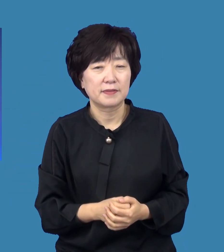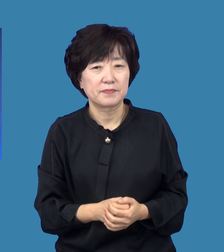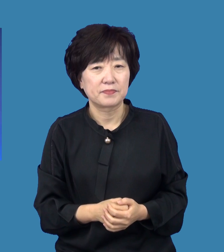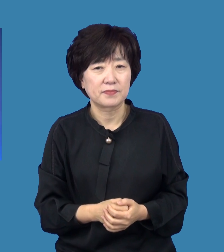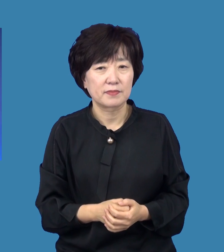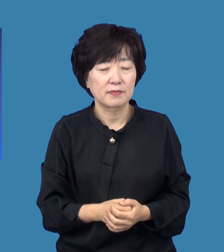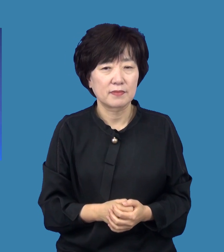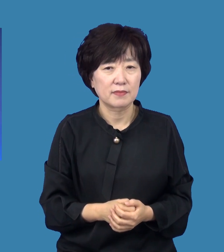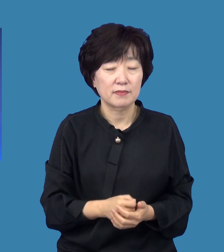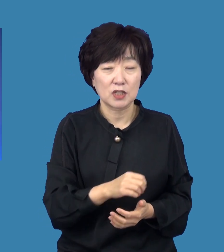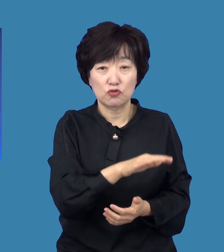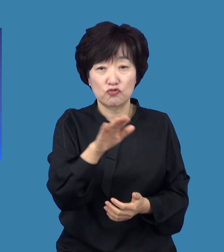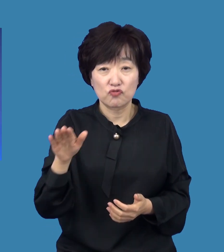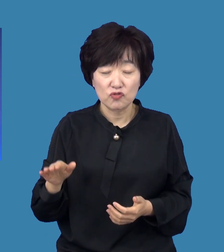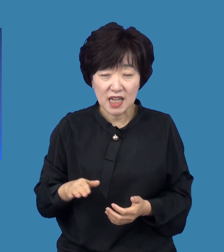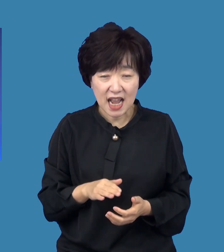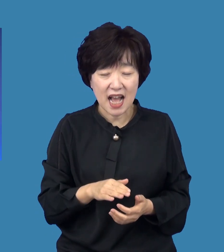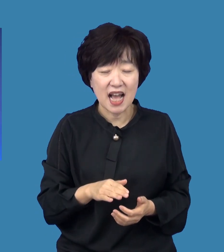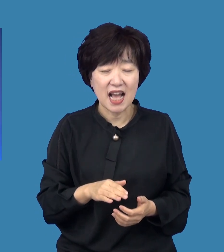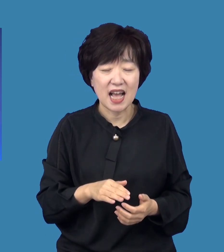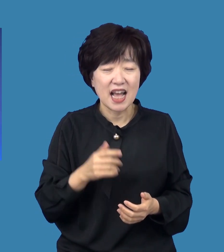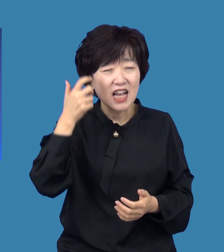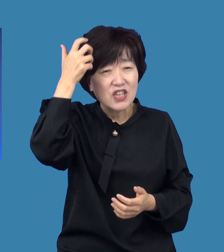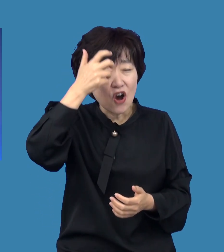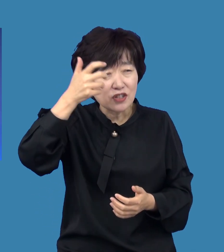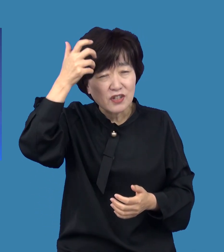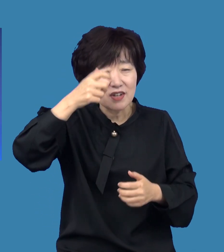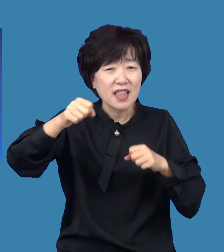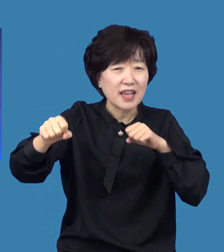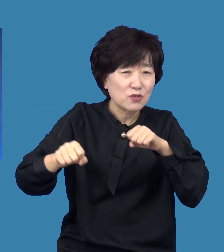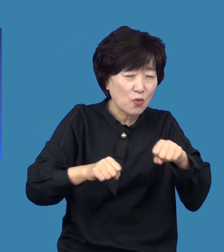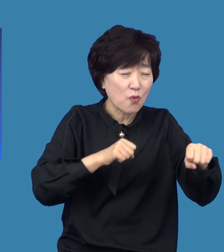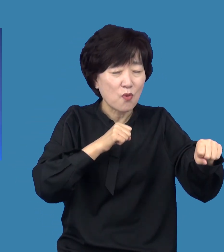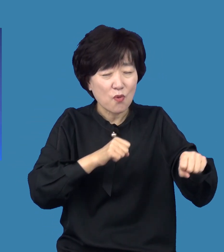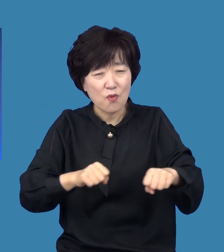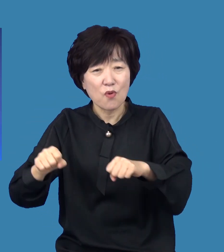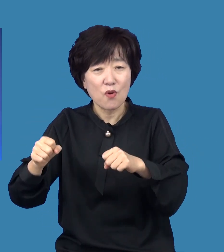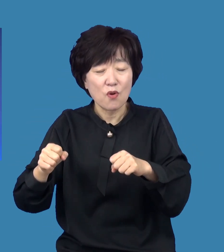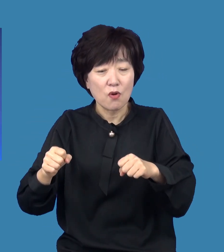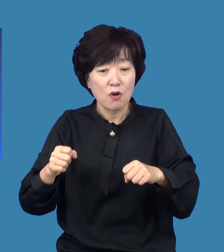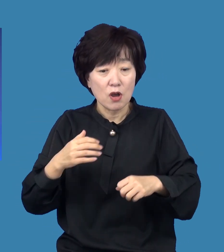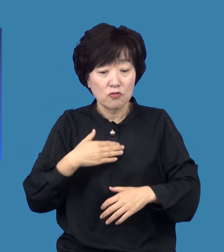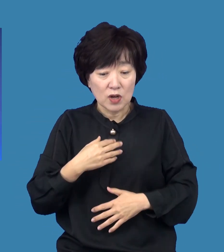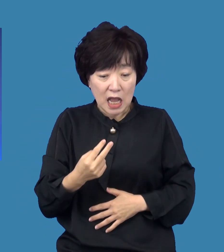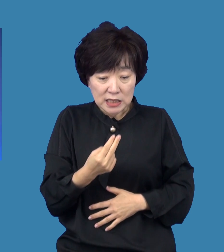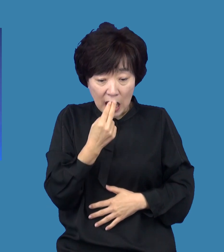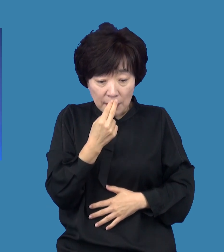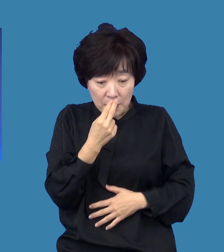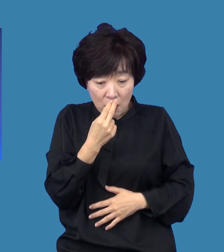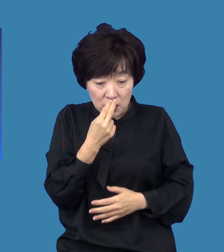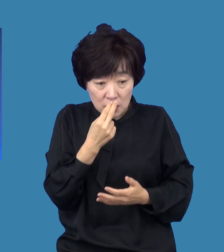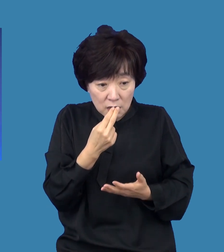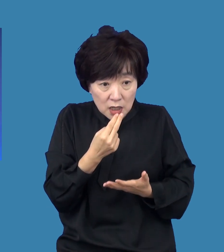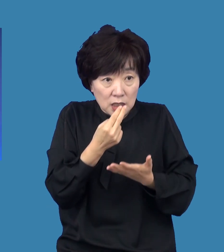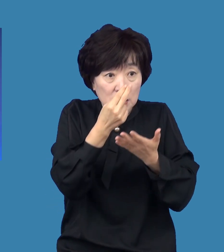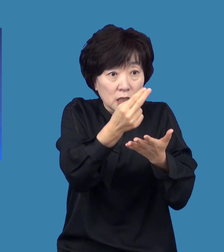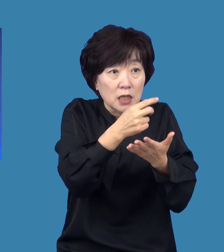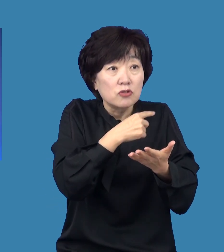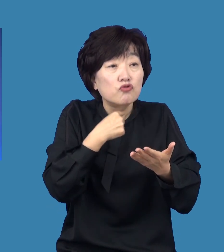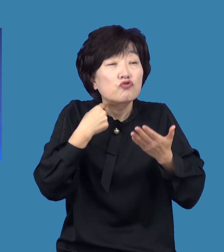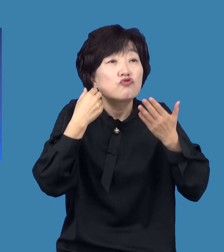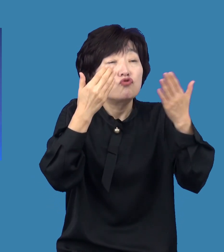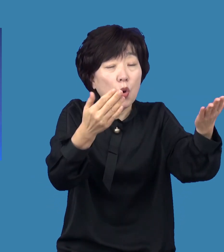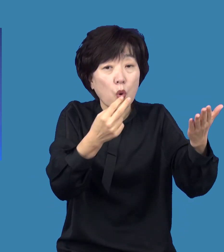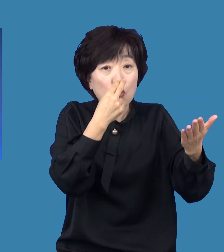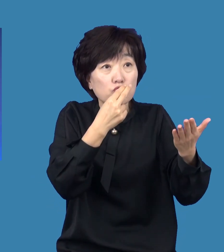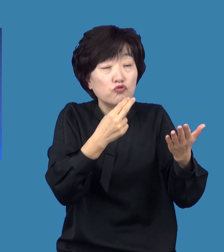사실은 우리가 할 수 있는 많은 영적인 행위 중에요, 우리의 생명을 드리는 순교 다음으로 아마 그거